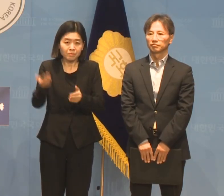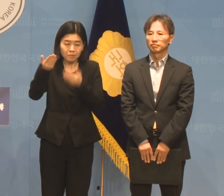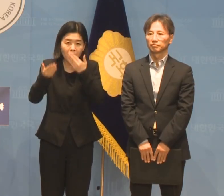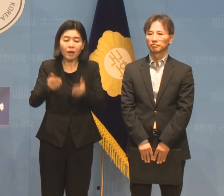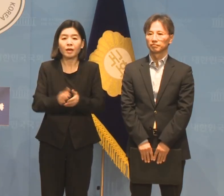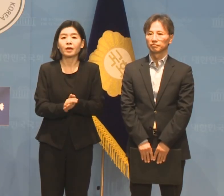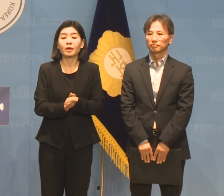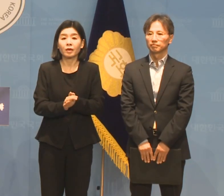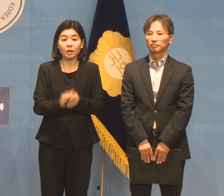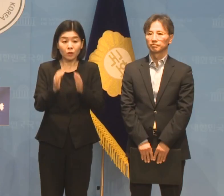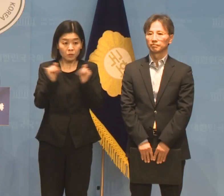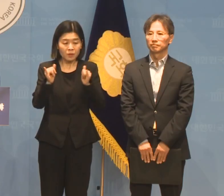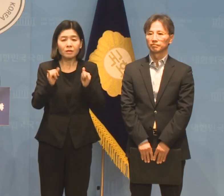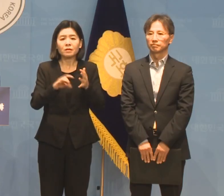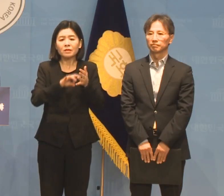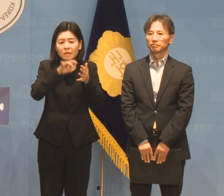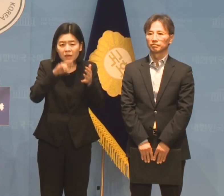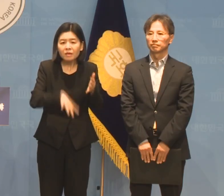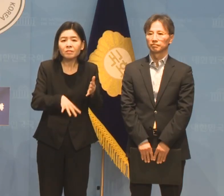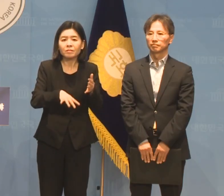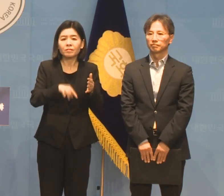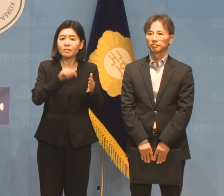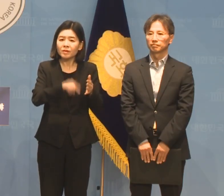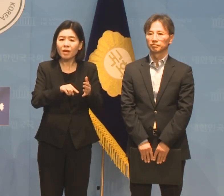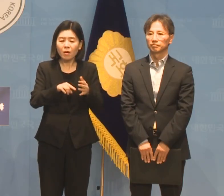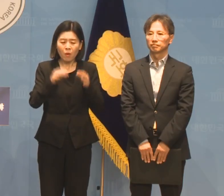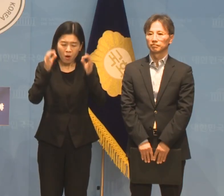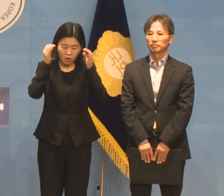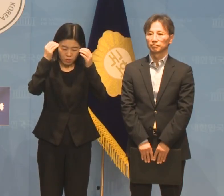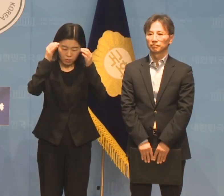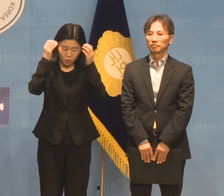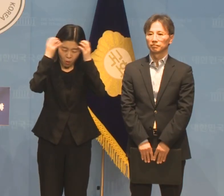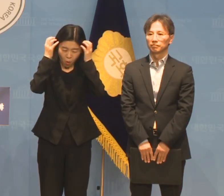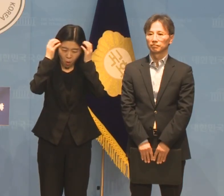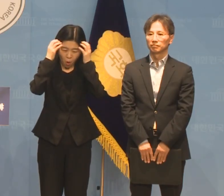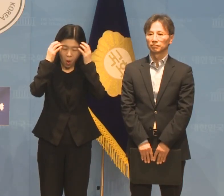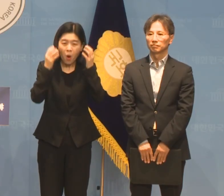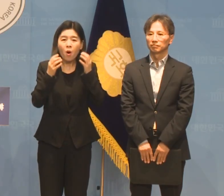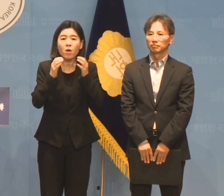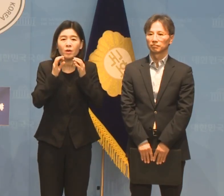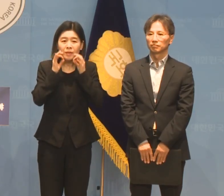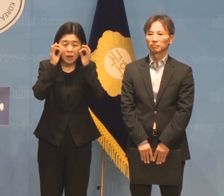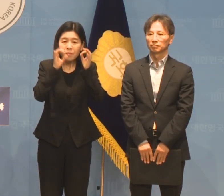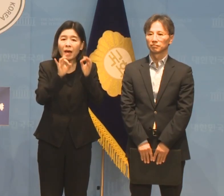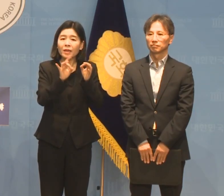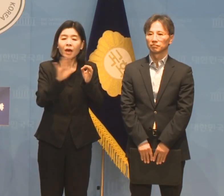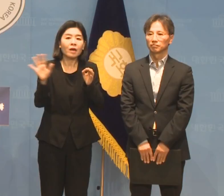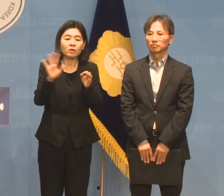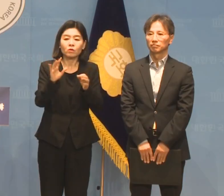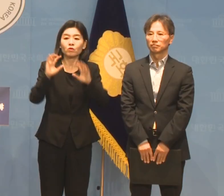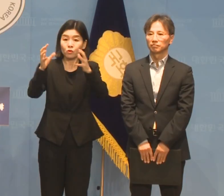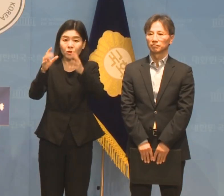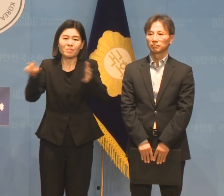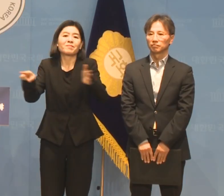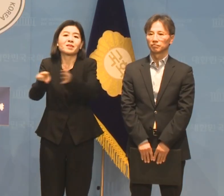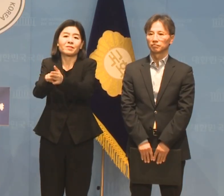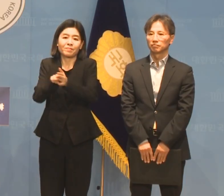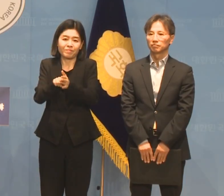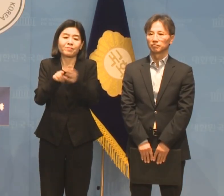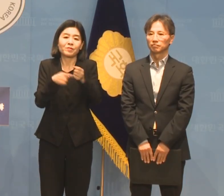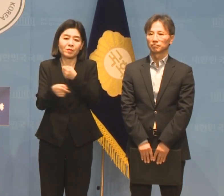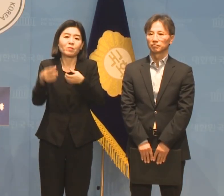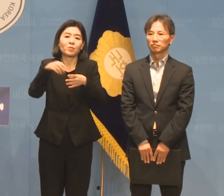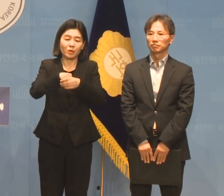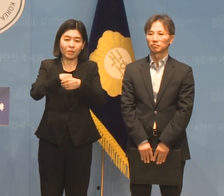고단한 삶의 땀과 노력만 있는 것이 아닙니다. 당신을 믿는다는 뜻이 담겨 있습니다.